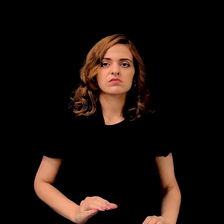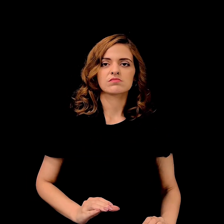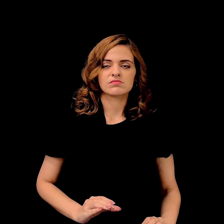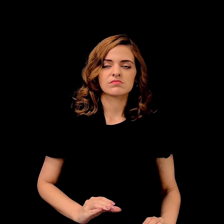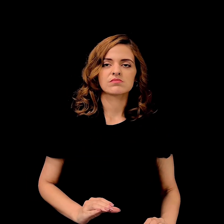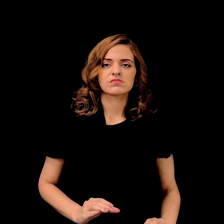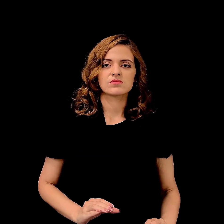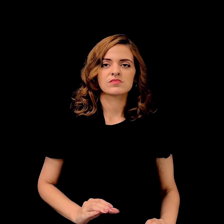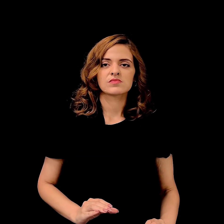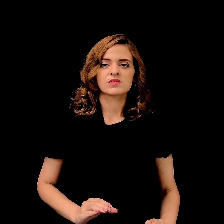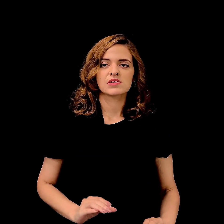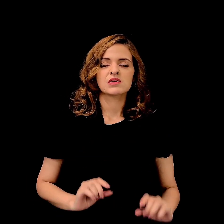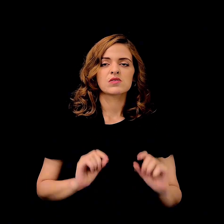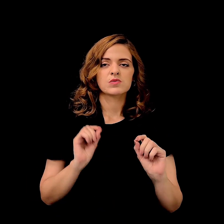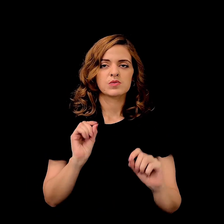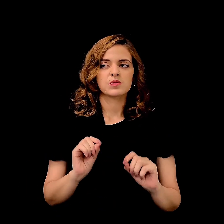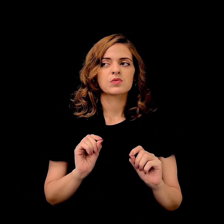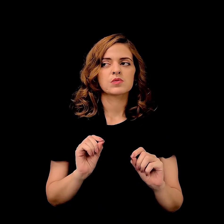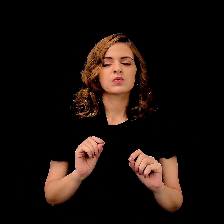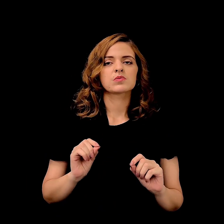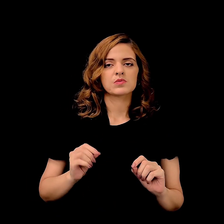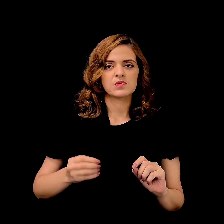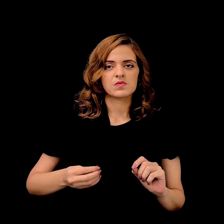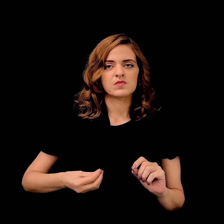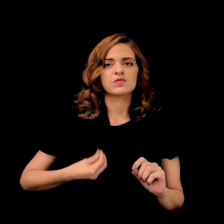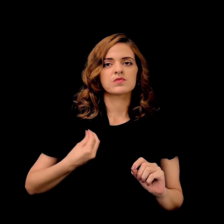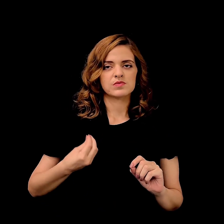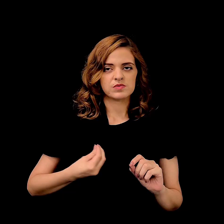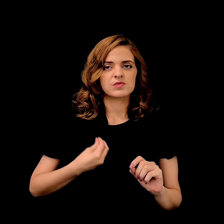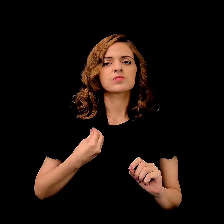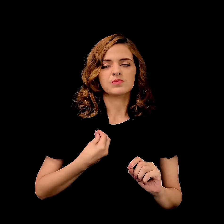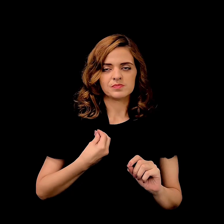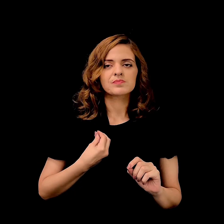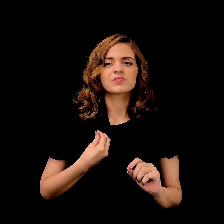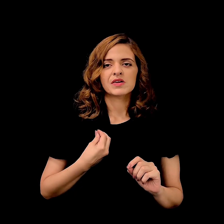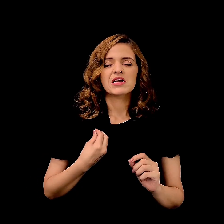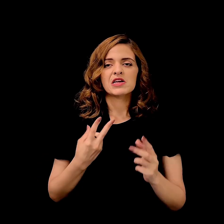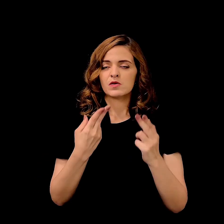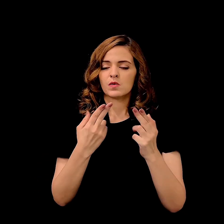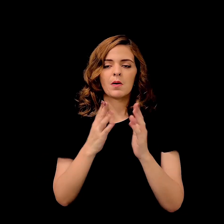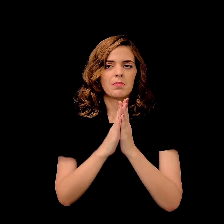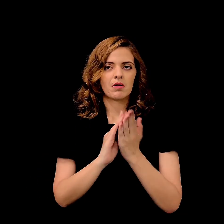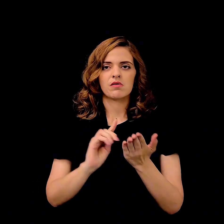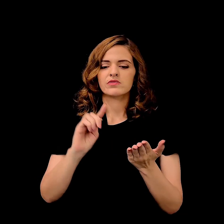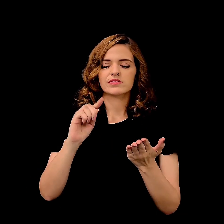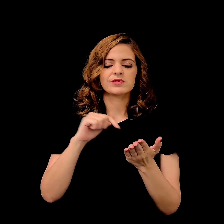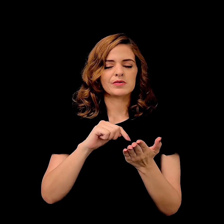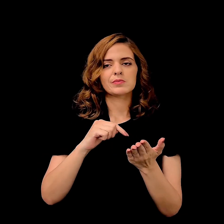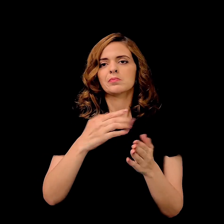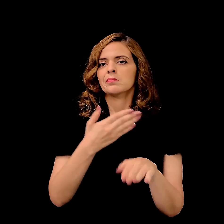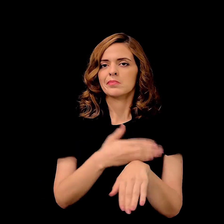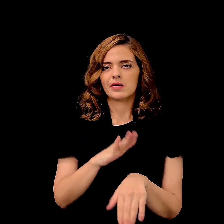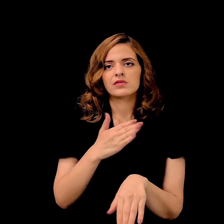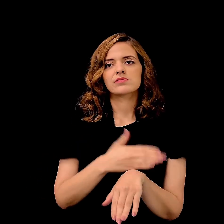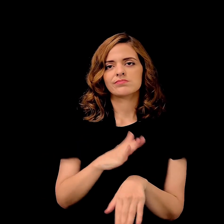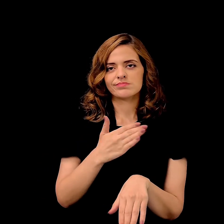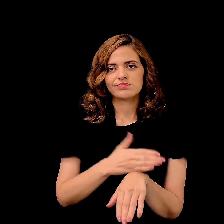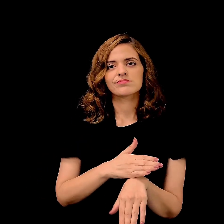vive de acordo com a palavra de Deus, então ela é